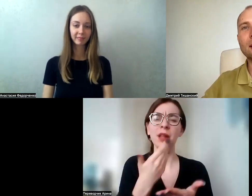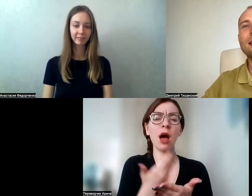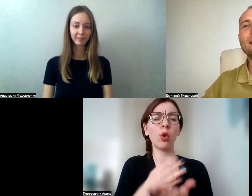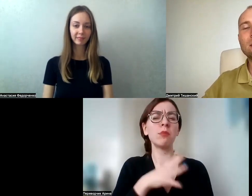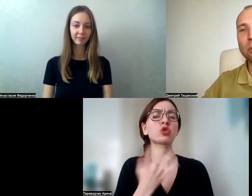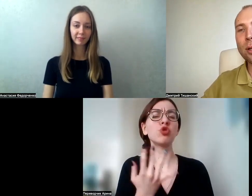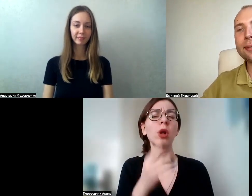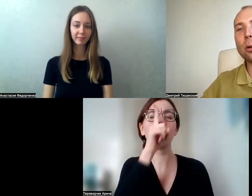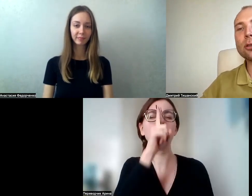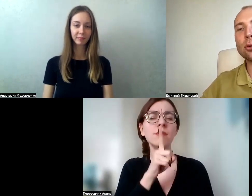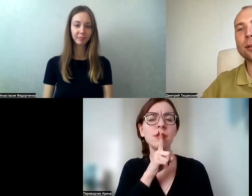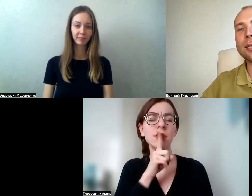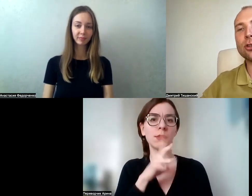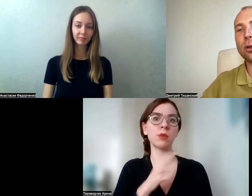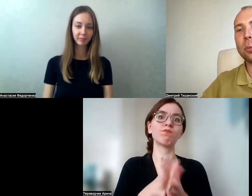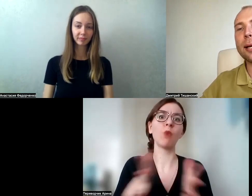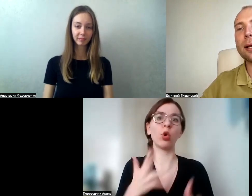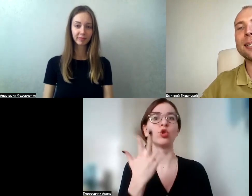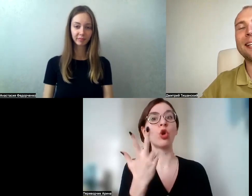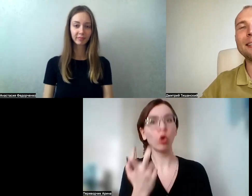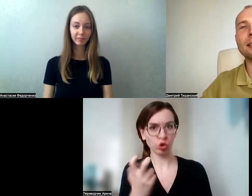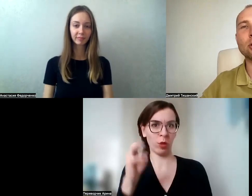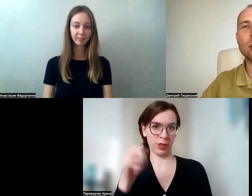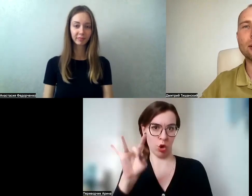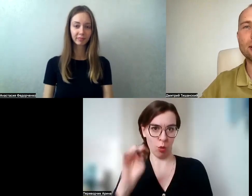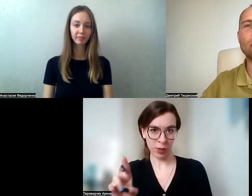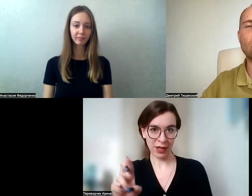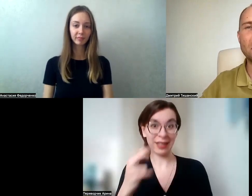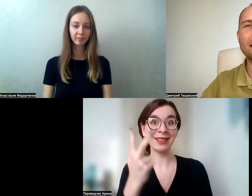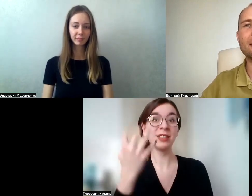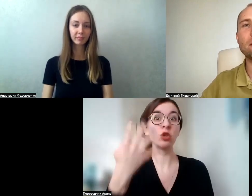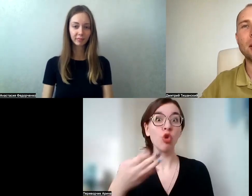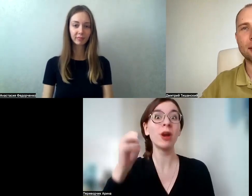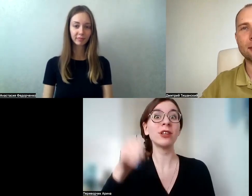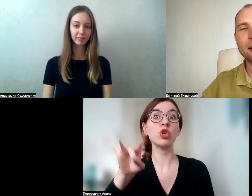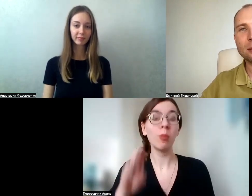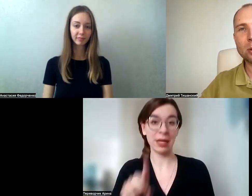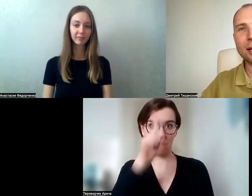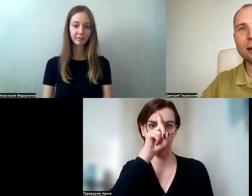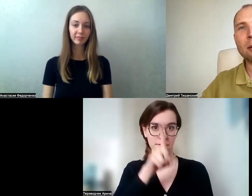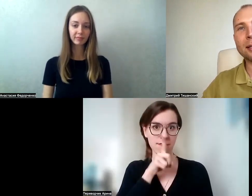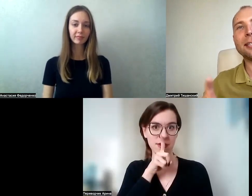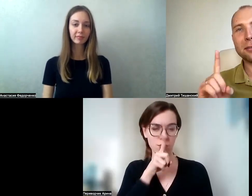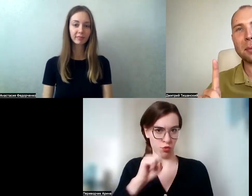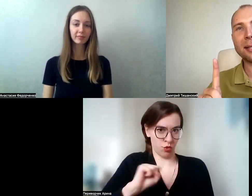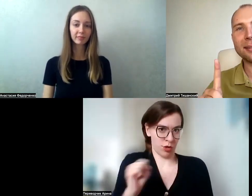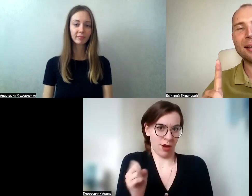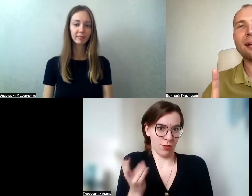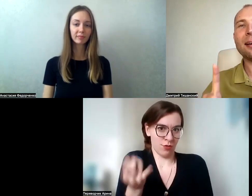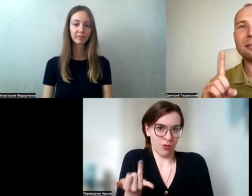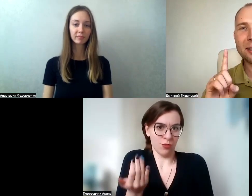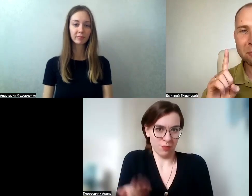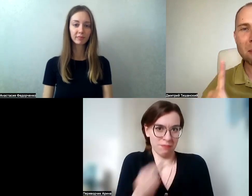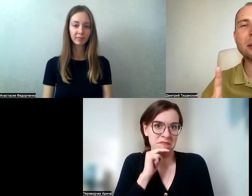месяц более 300 тысяч рублей, а именно 340 тысяч рублей за месяц. Друзья, обратите внимание,